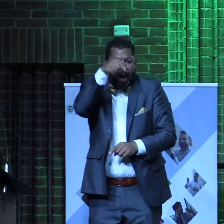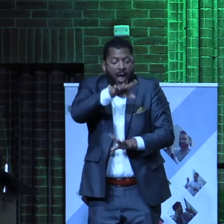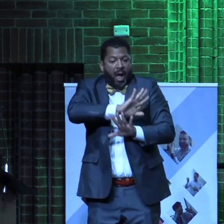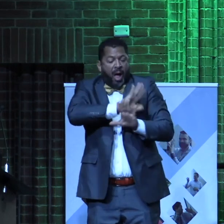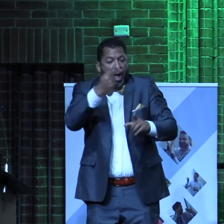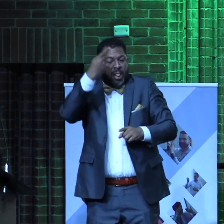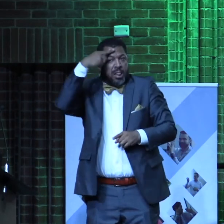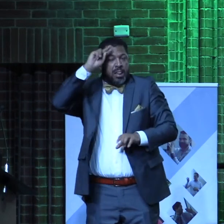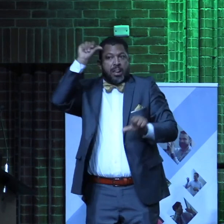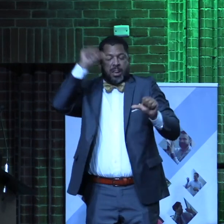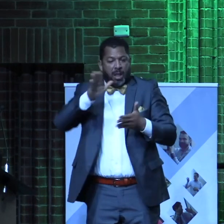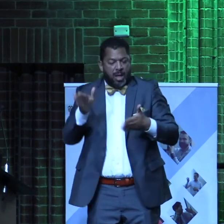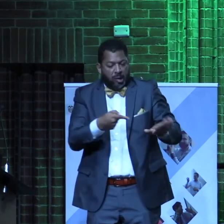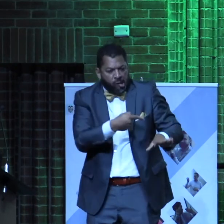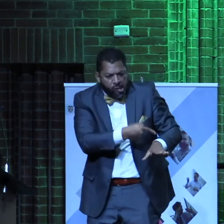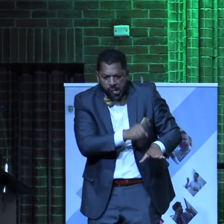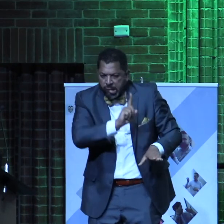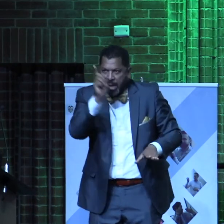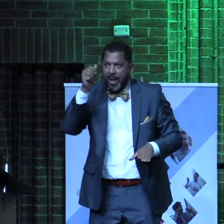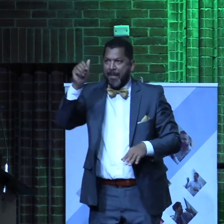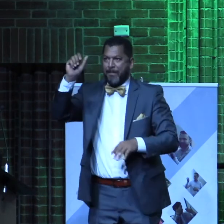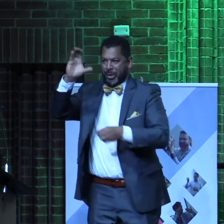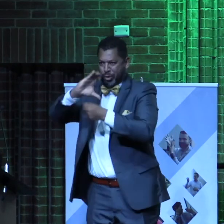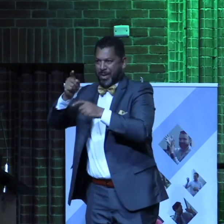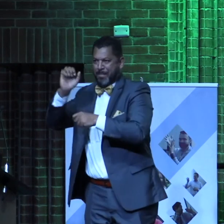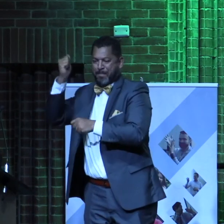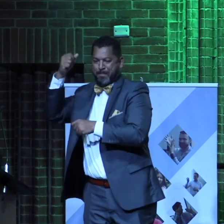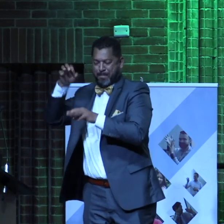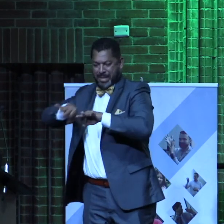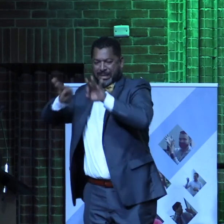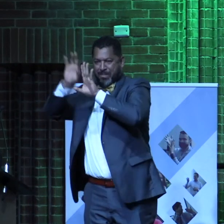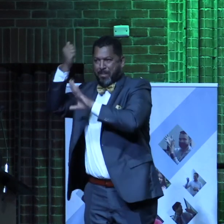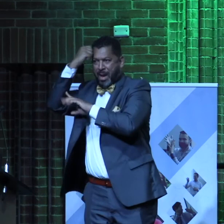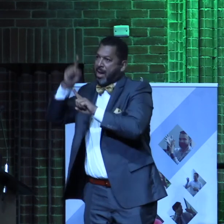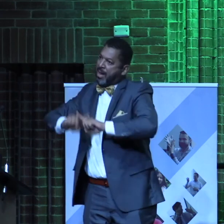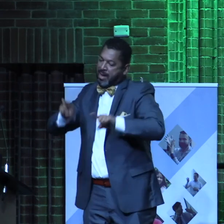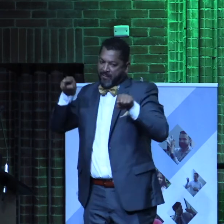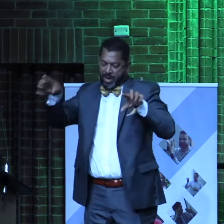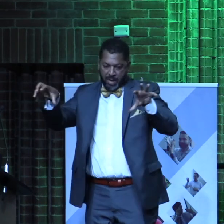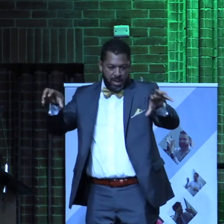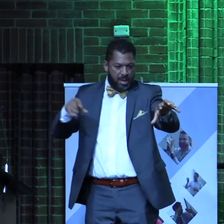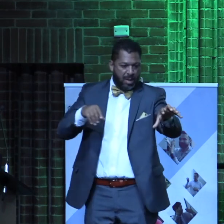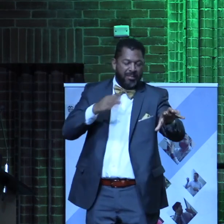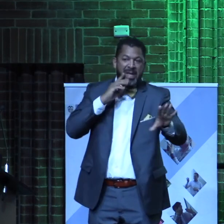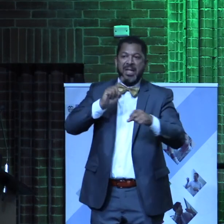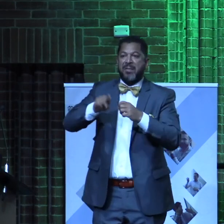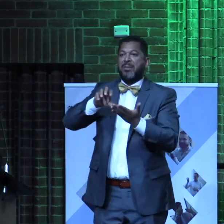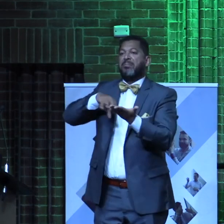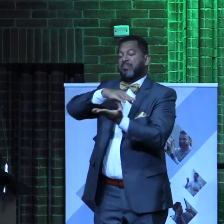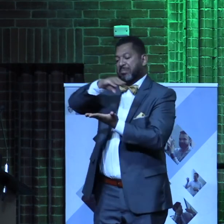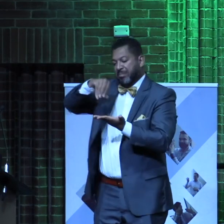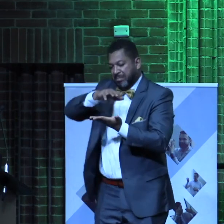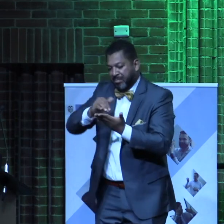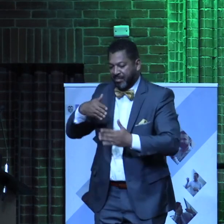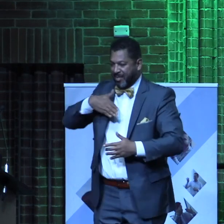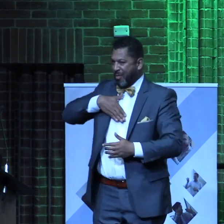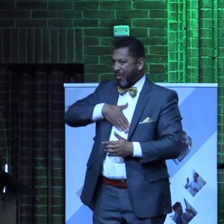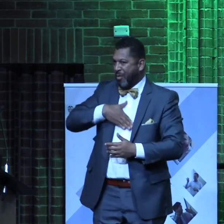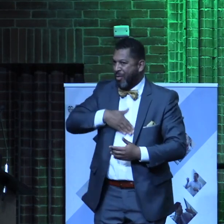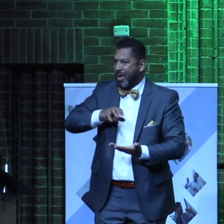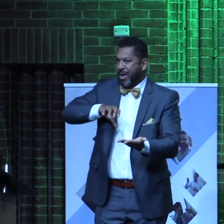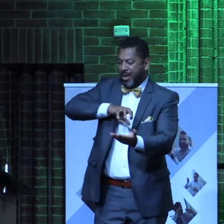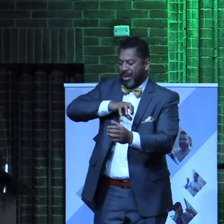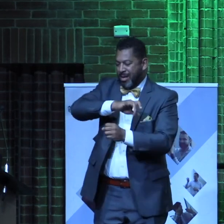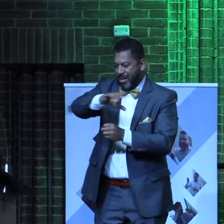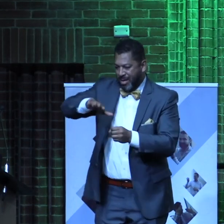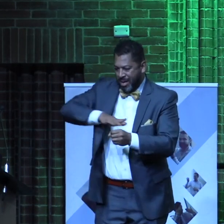muy diferente al de las ciudades principales. O sea, una cosa es hablar de discapacidad en el Atlántico, en Bolívar, en Cundinamarca, en